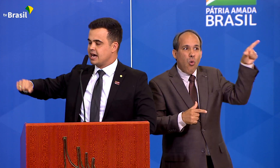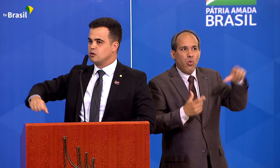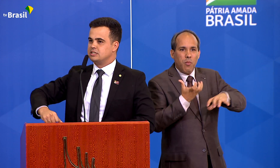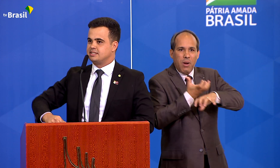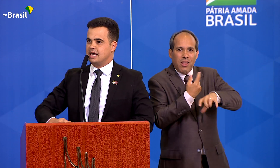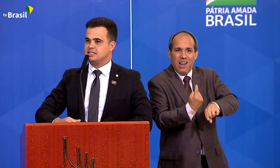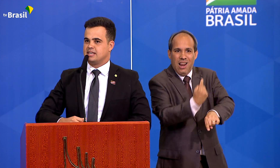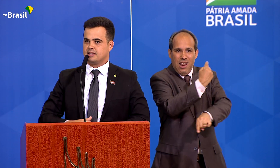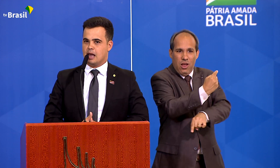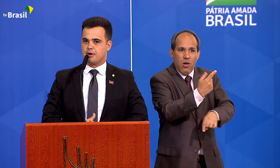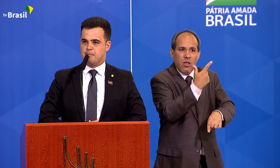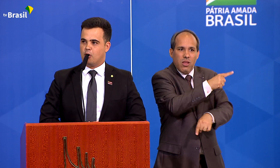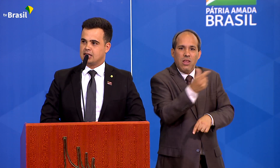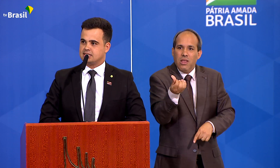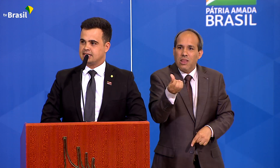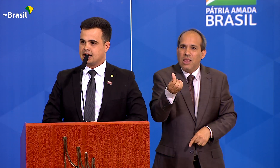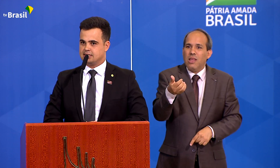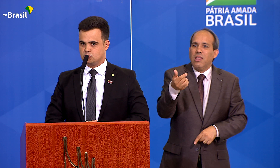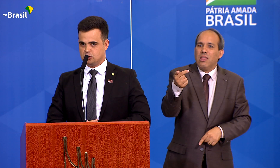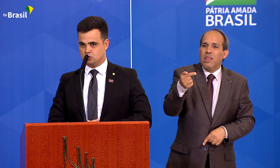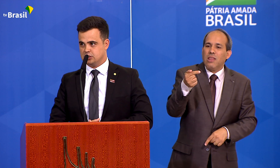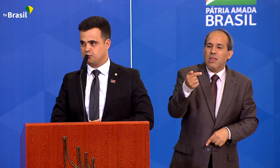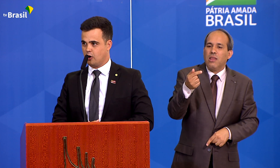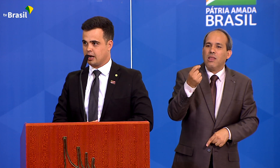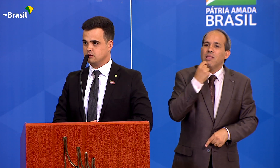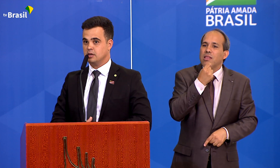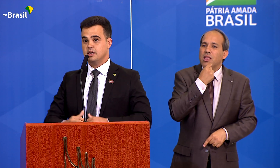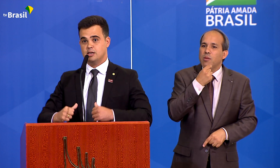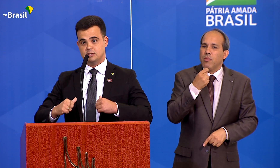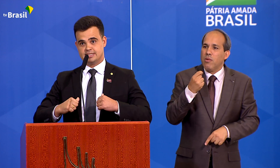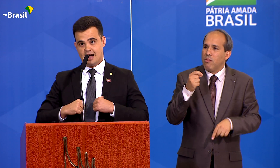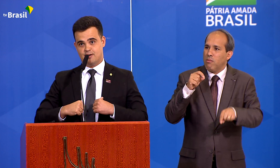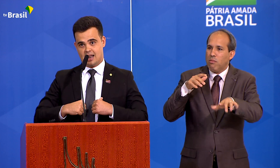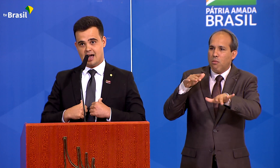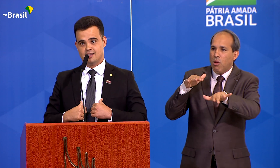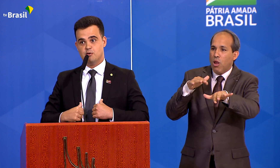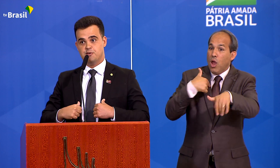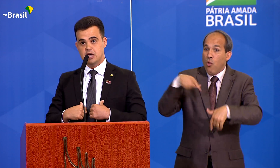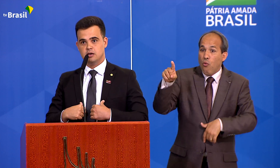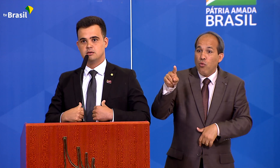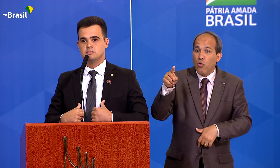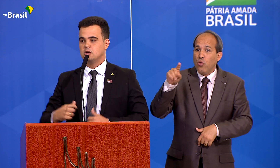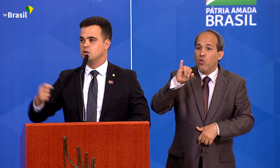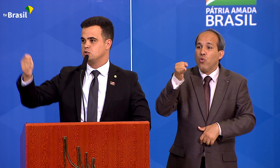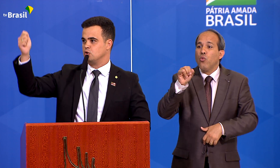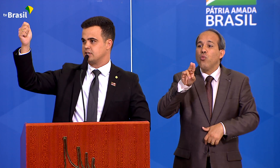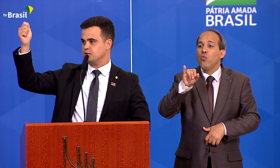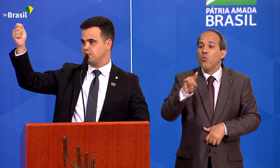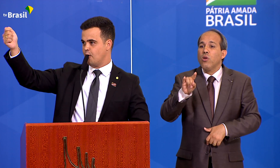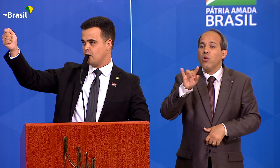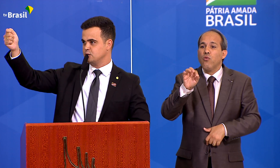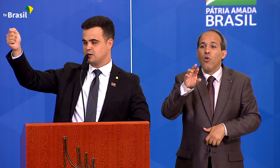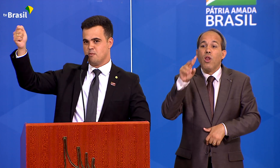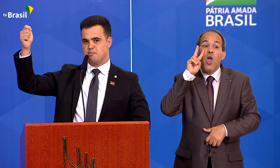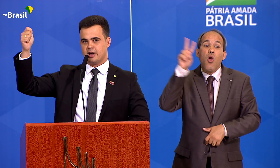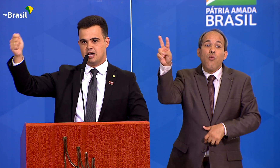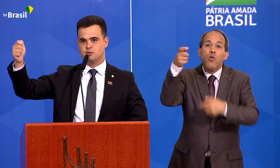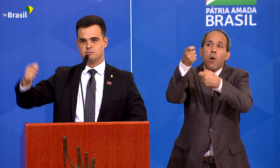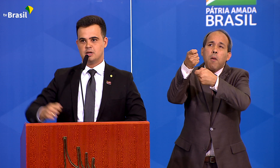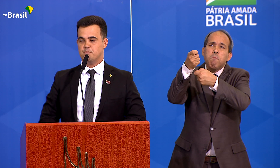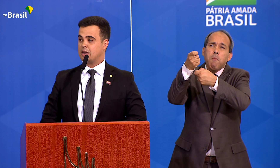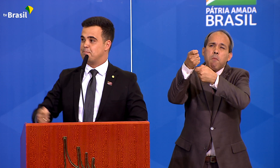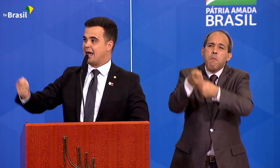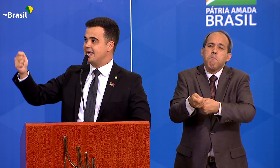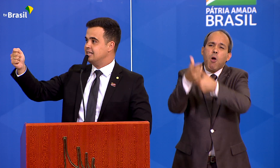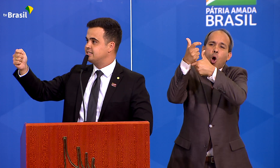que passaram no dia seis de Setembro na porta da Santa Casa de Juiz de Fora eu estava lá eu vi soltando fogos e